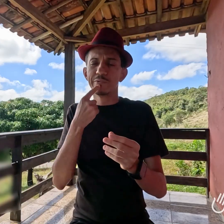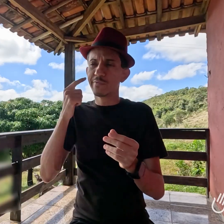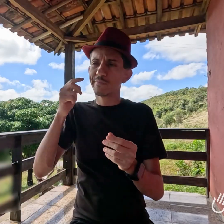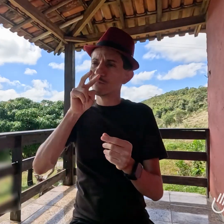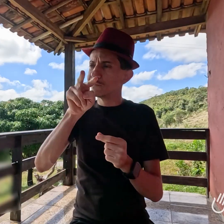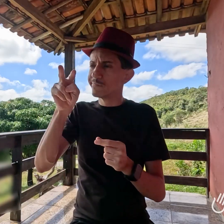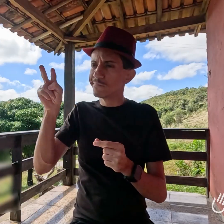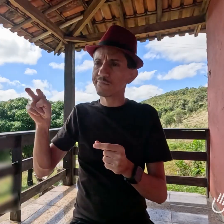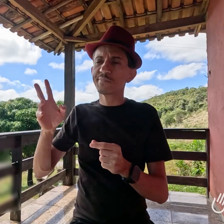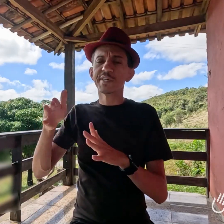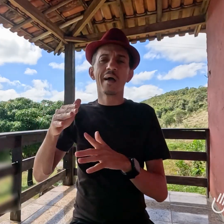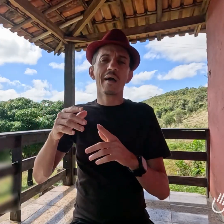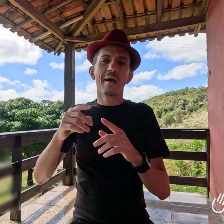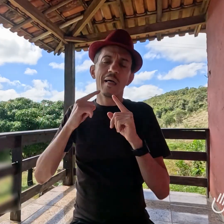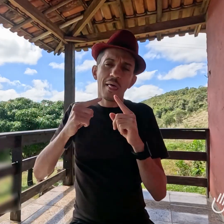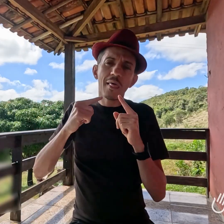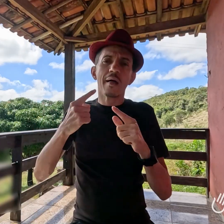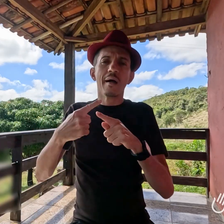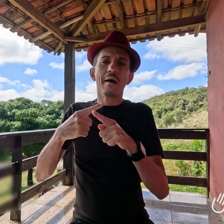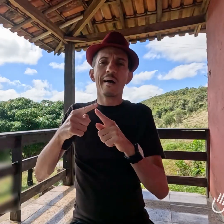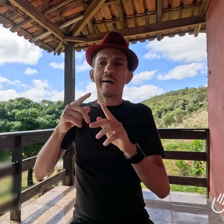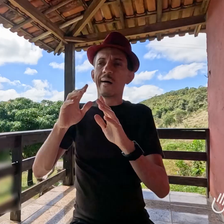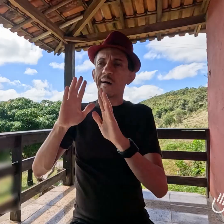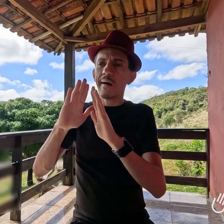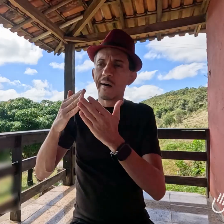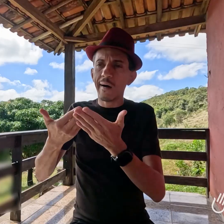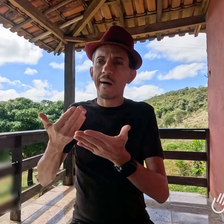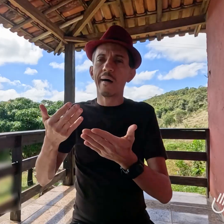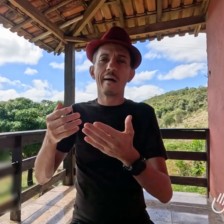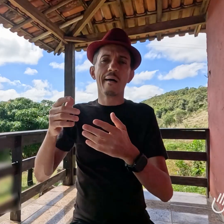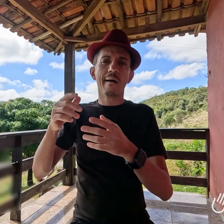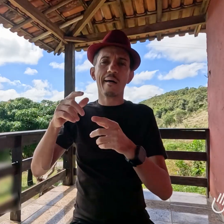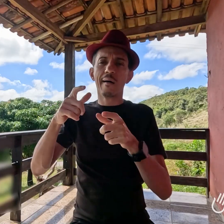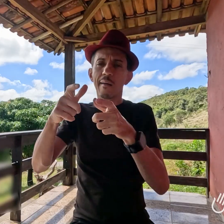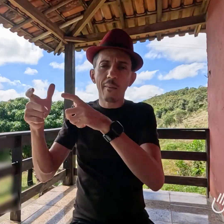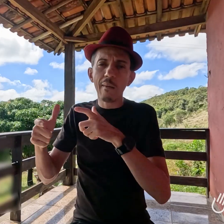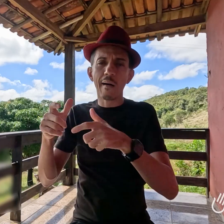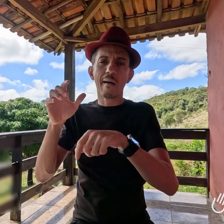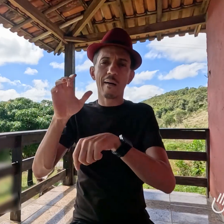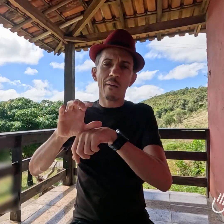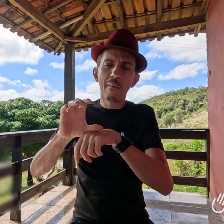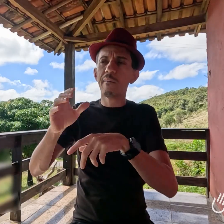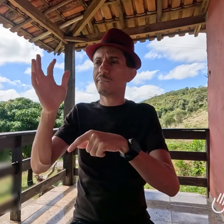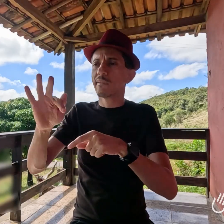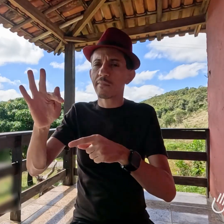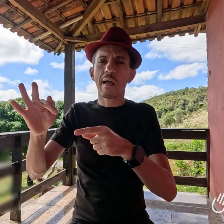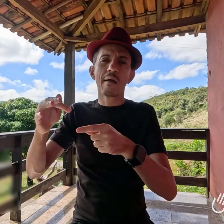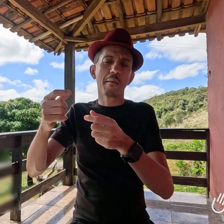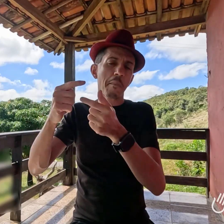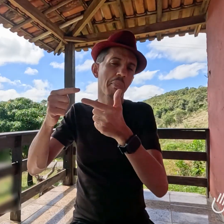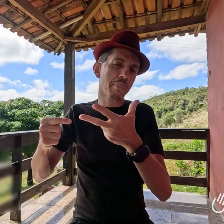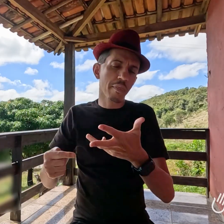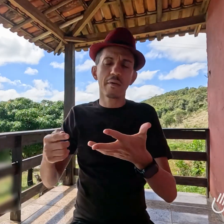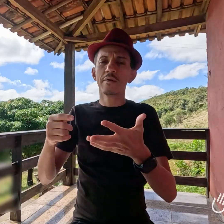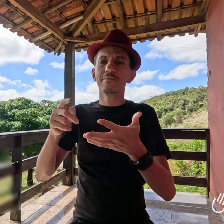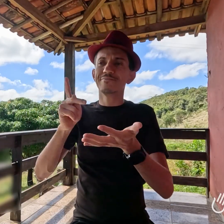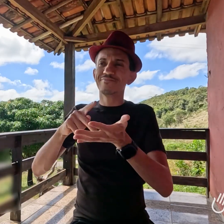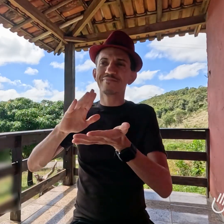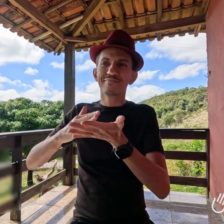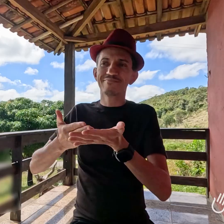educacional que transforma vidas. Ao longo de todos os meus anos na área da Libras, algo que eu vi nos mais diversos